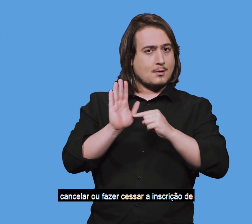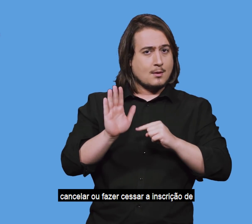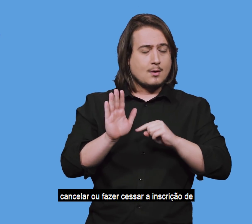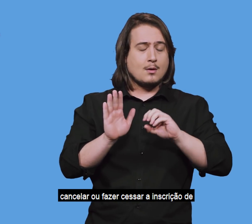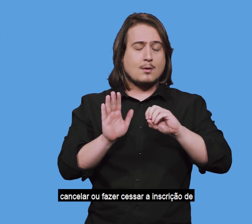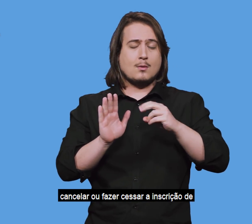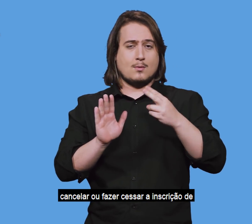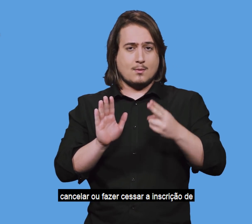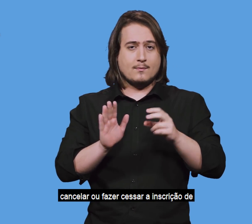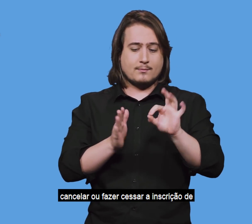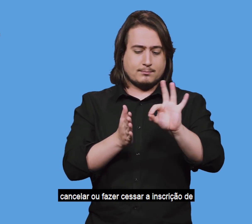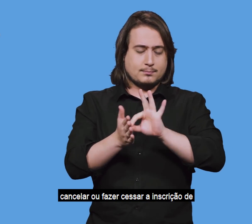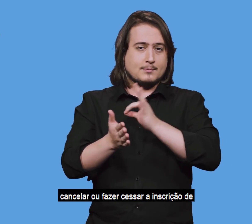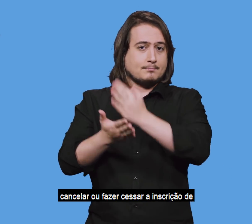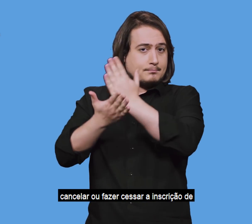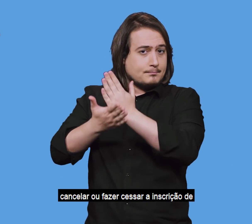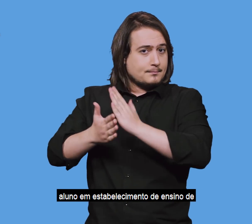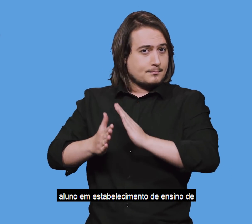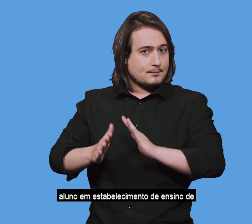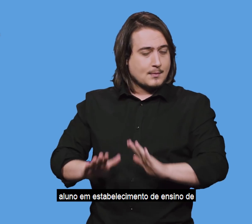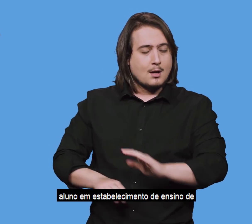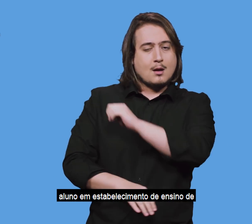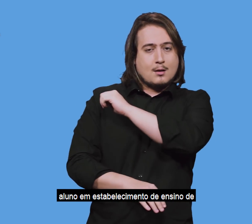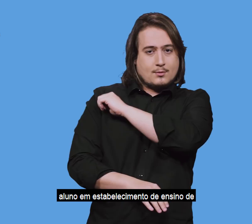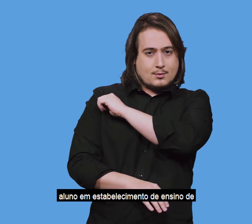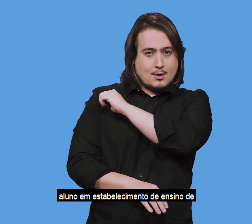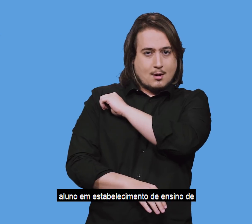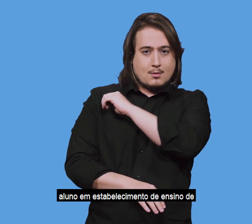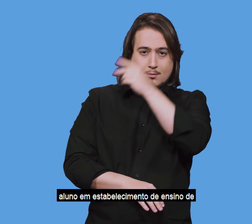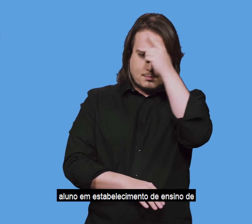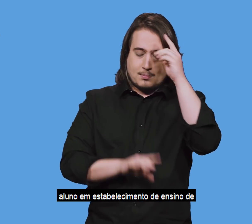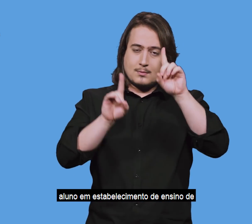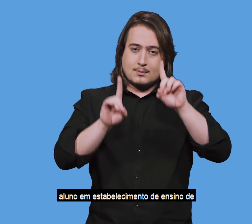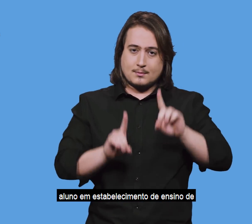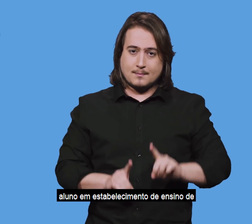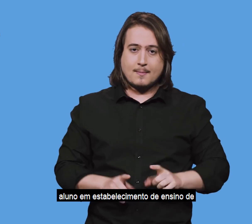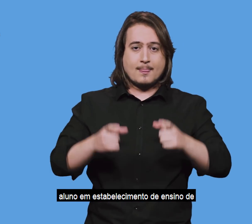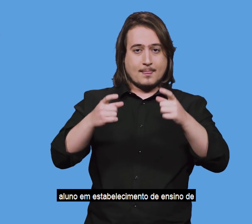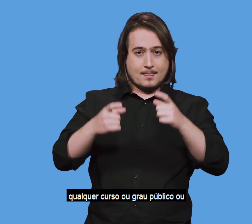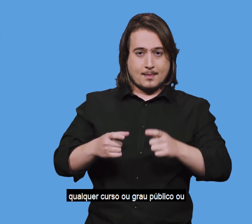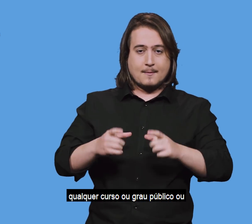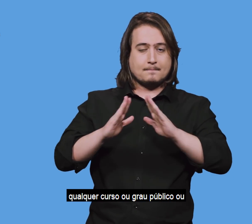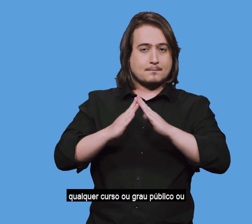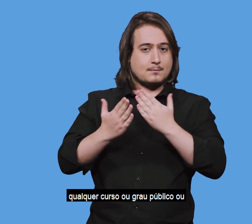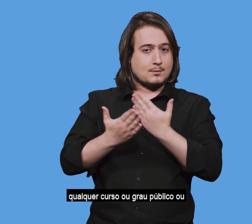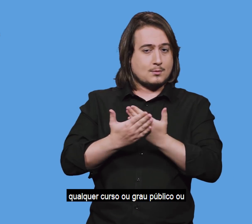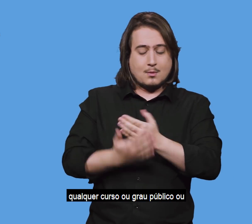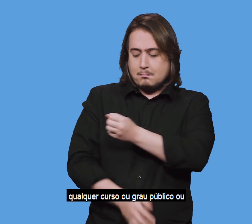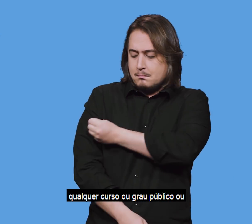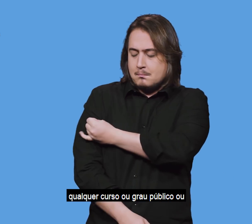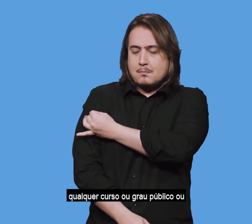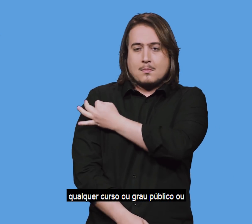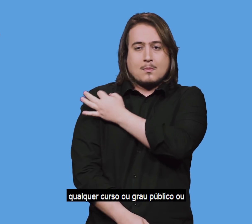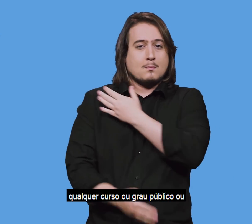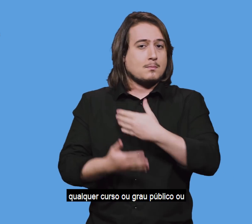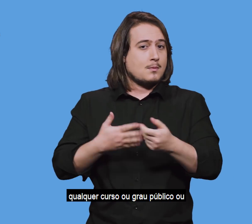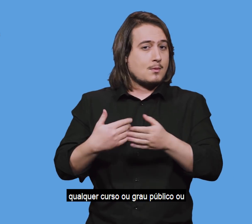fazer cessar a inscrição de aluno em estabelecimento de ensino de qualquer curso ou grau público ou